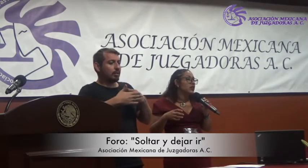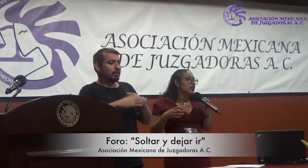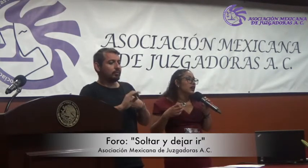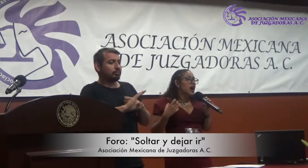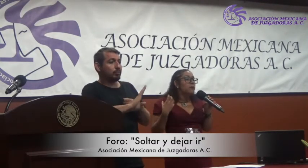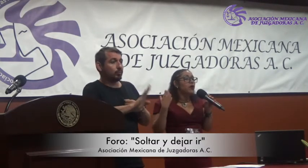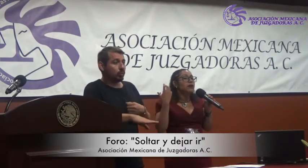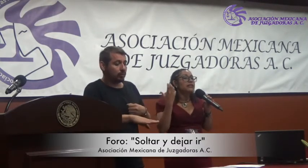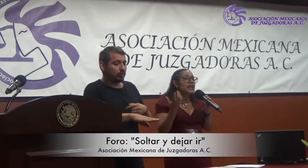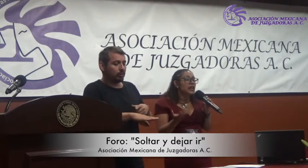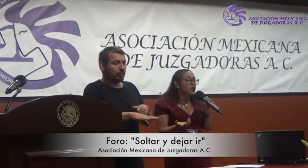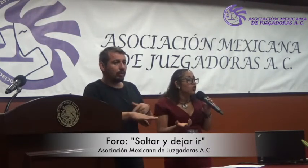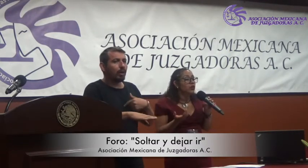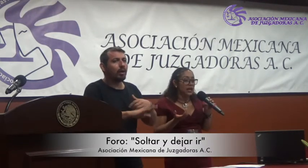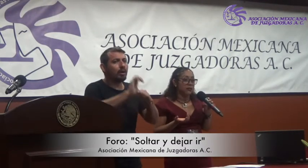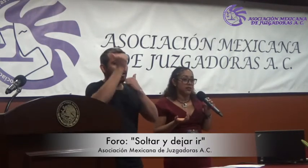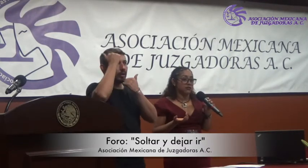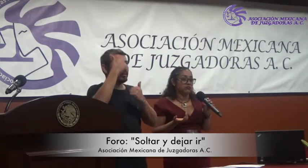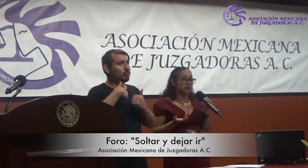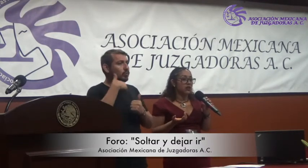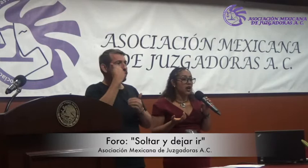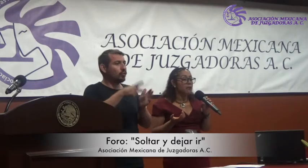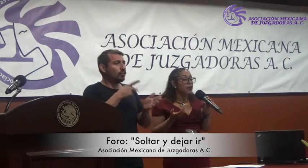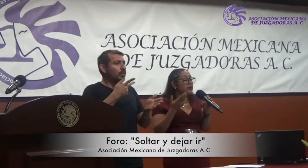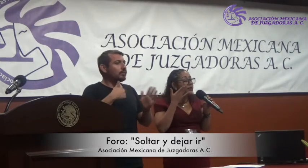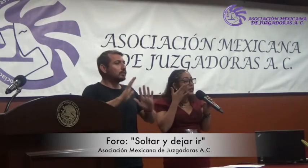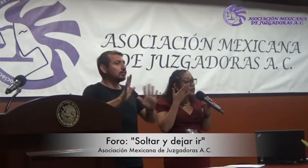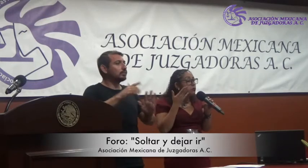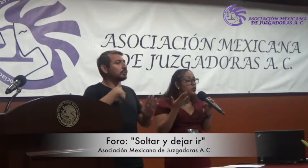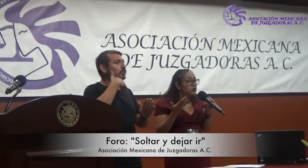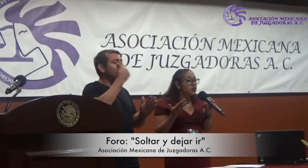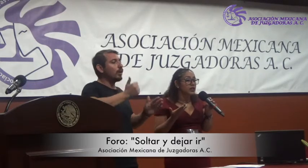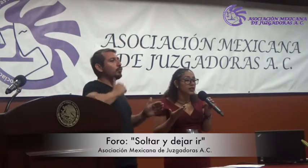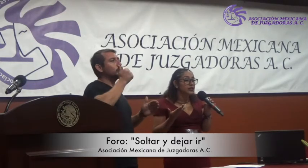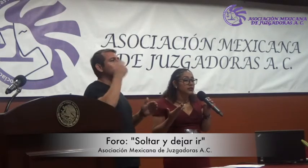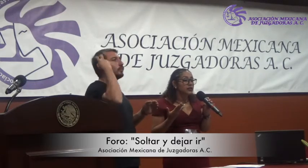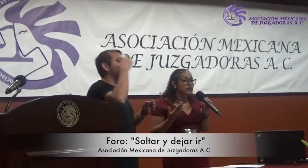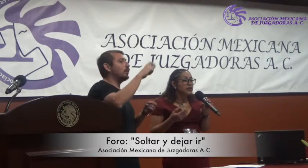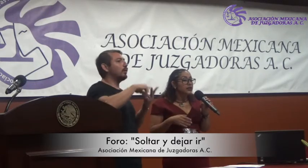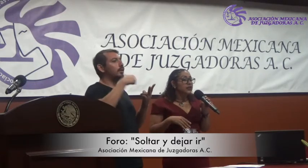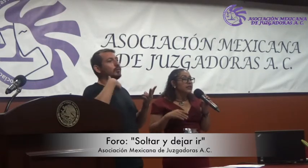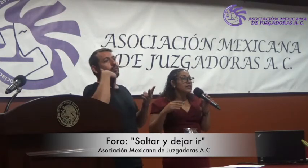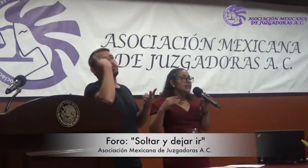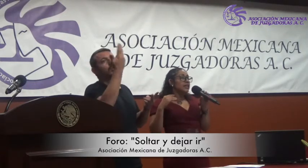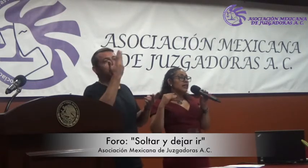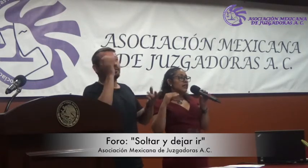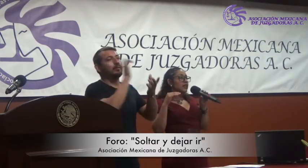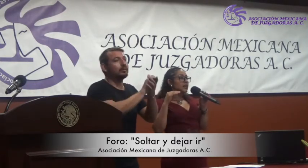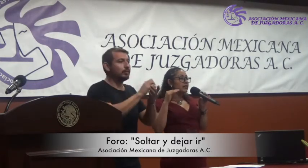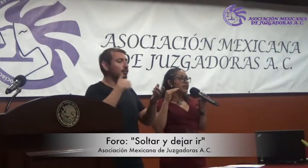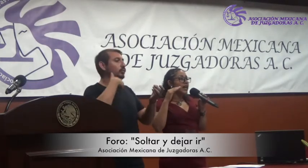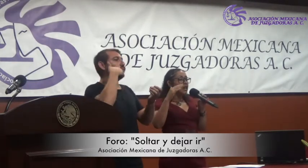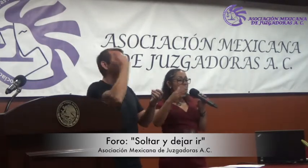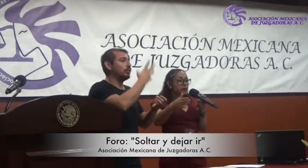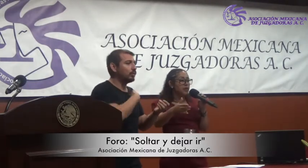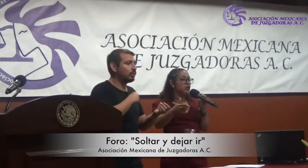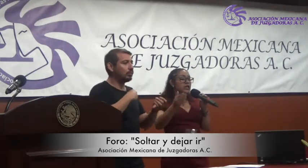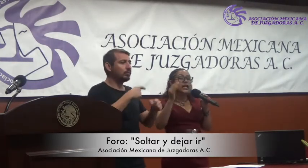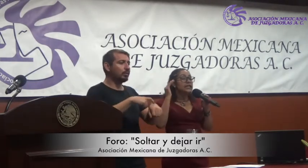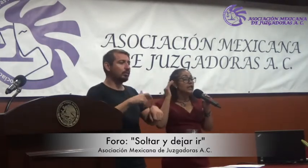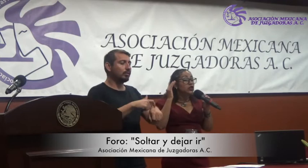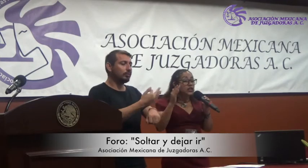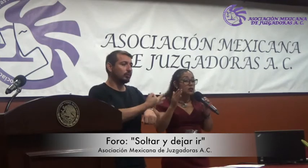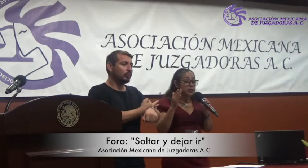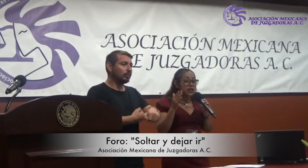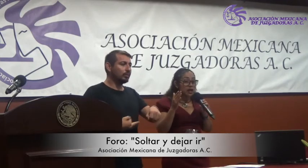queramos aprovechar el jugo de la vida. Aprovechar las oportunidades. Si llega el momento